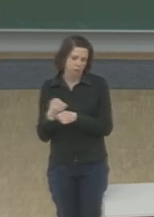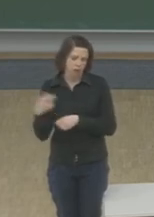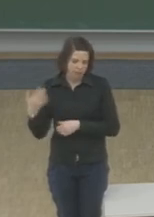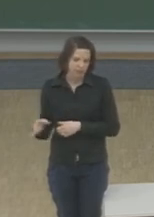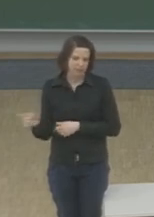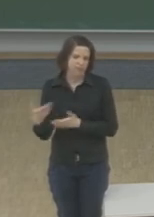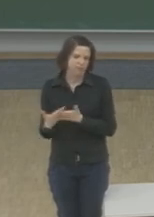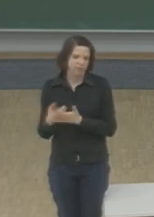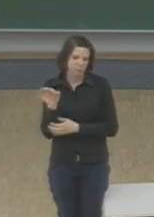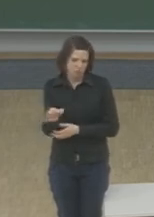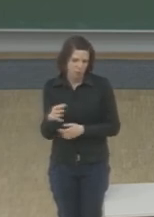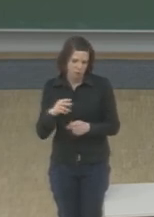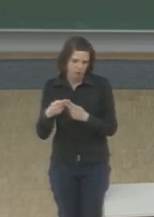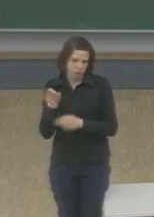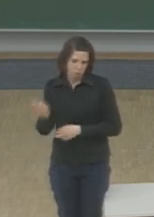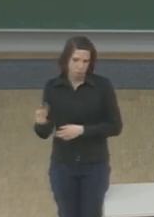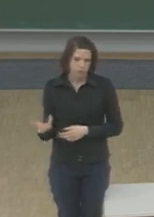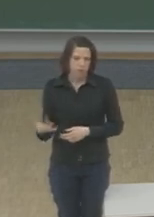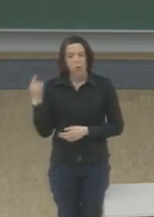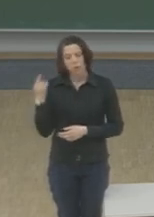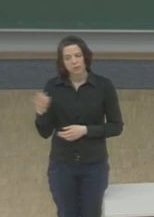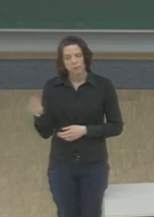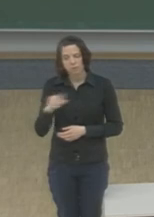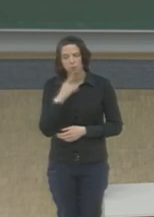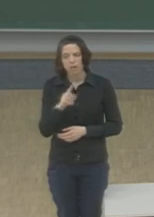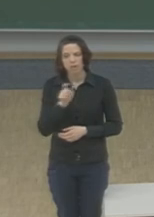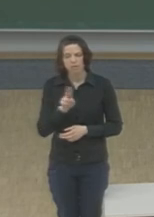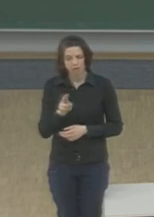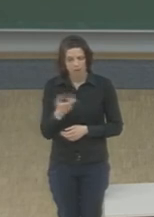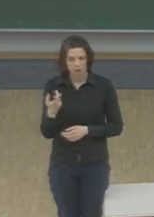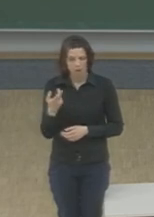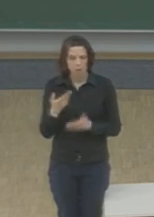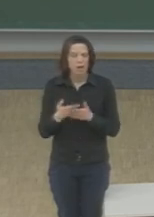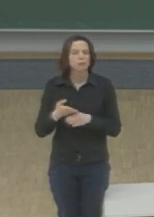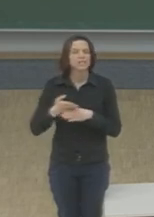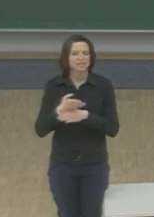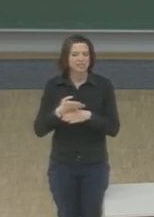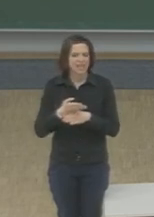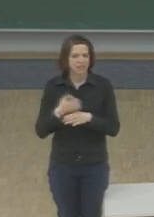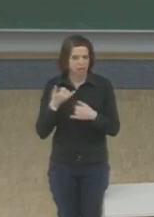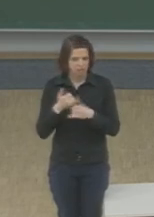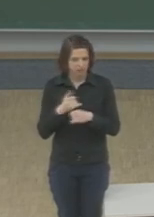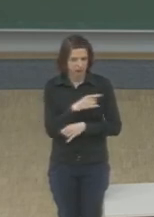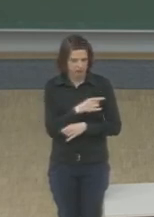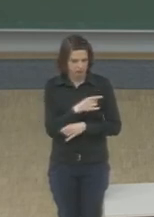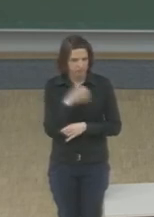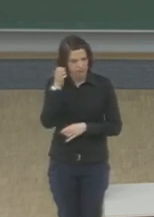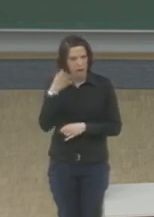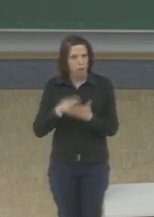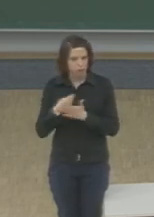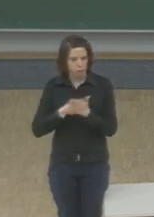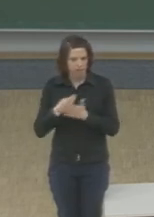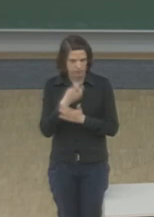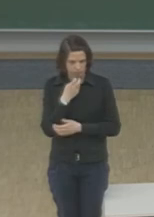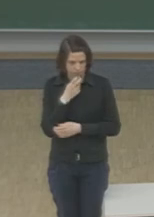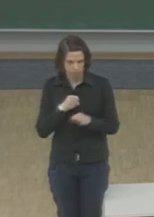tätig. Er benennt dann für Auszubildende in Sägewerken als ausgewählte Beispiele